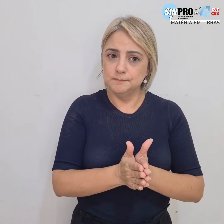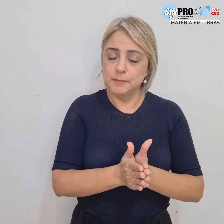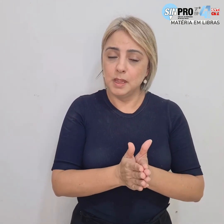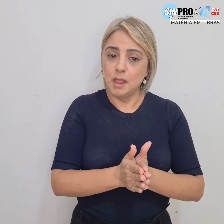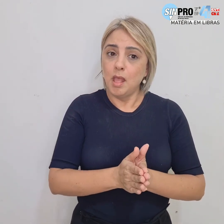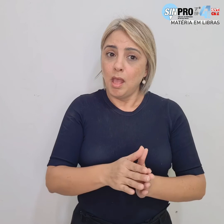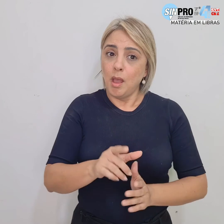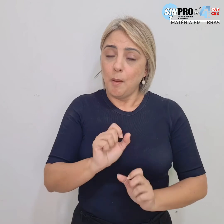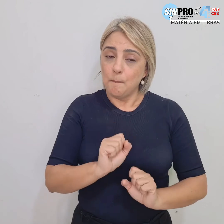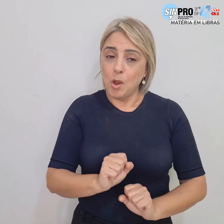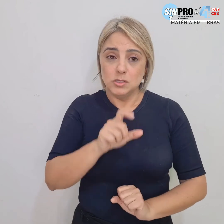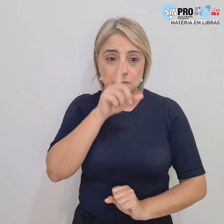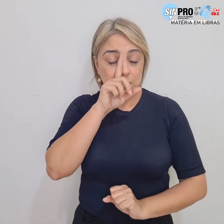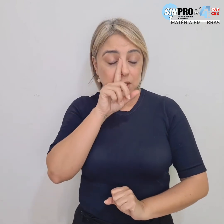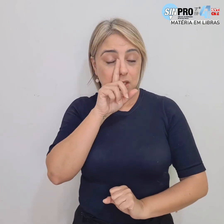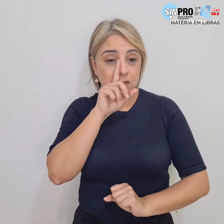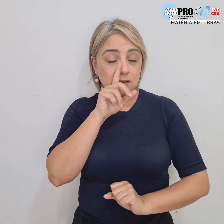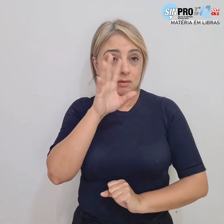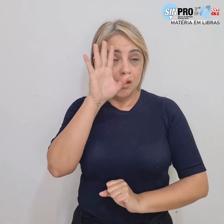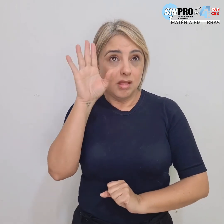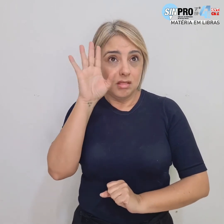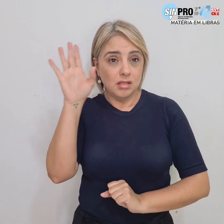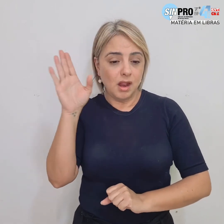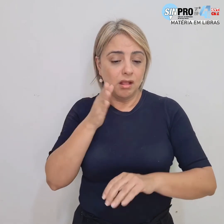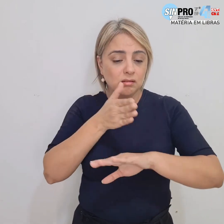correm o risco de não realizar o sonho de cursar uma faculdade